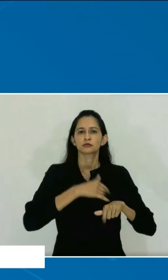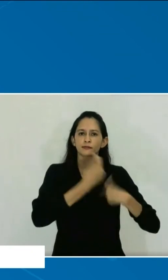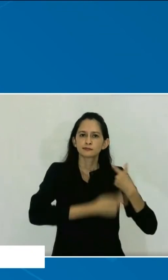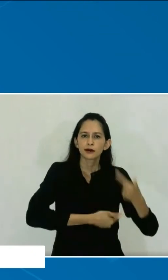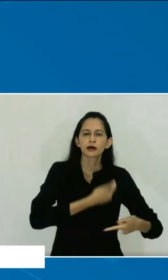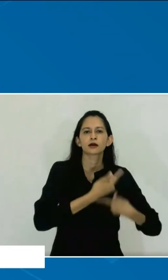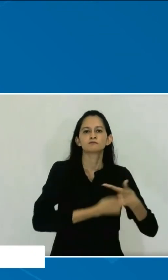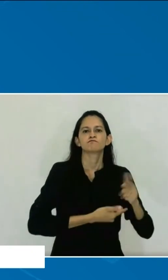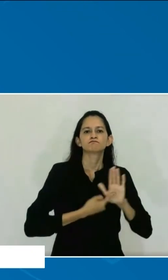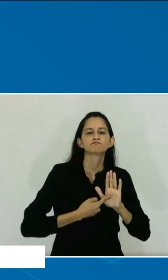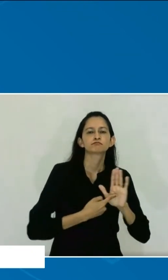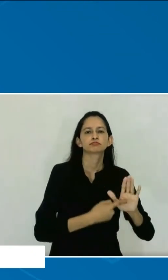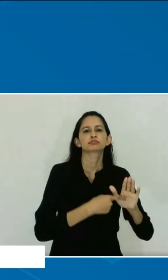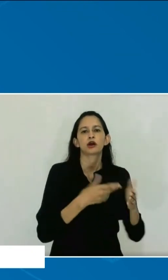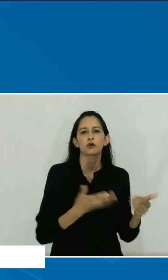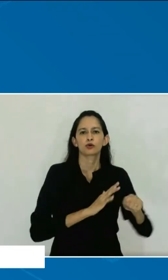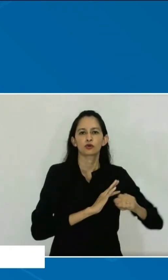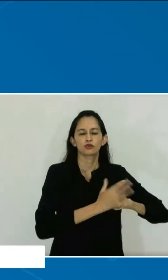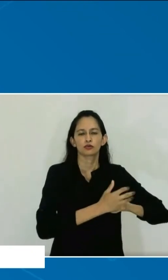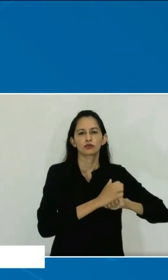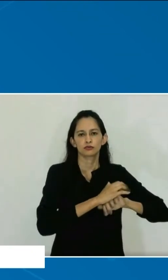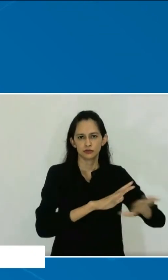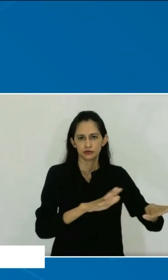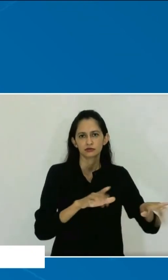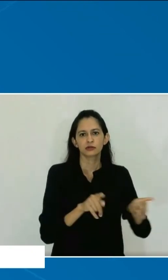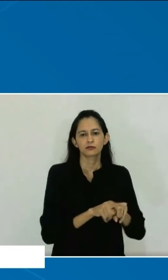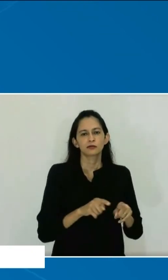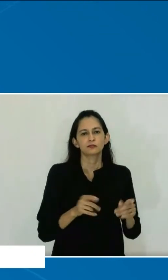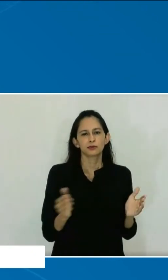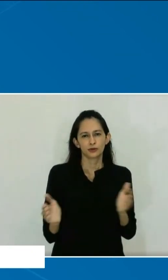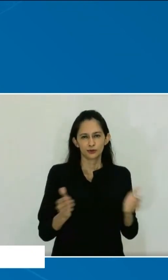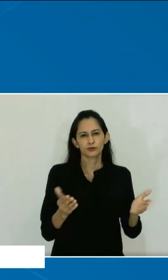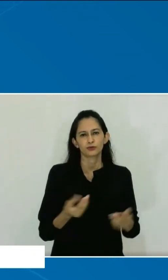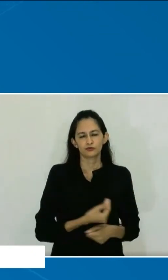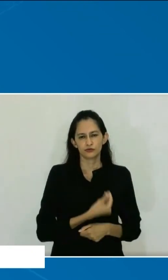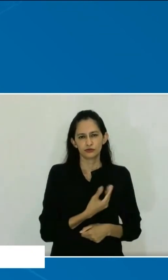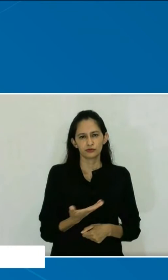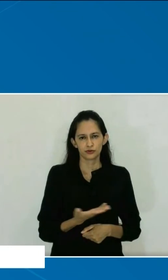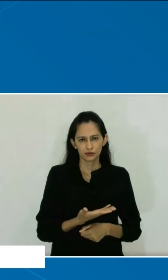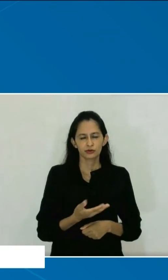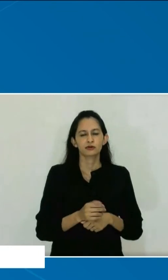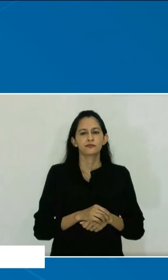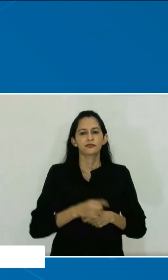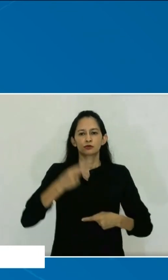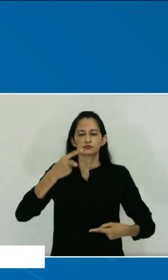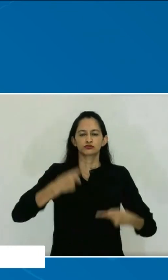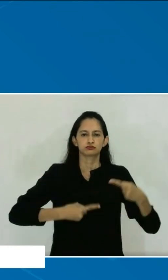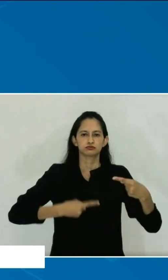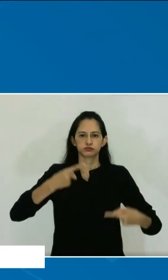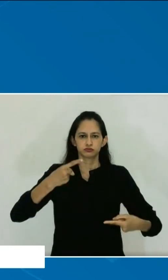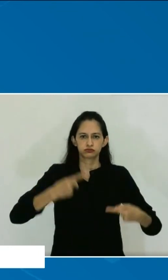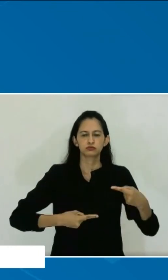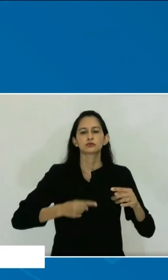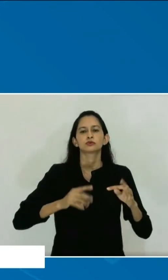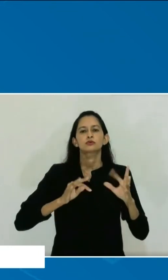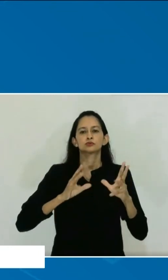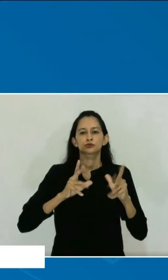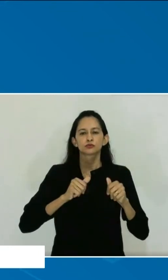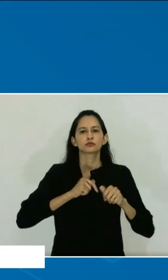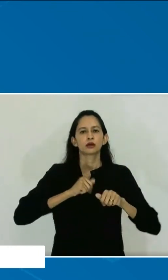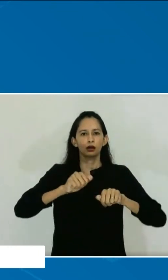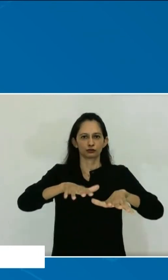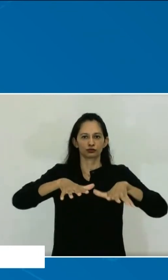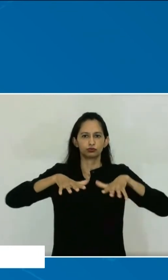e estamos tendo nesse momento político, só como exemplo, todos os debates estão sendo realizados no